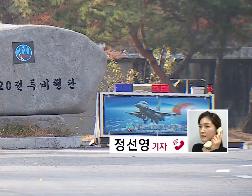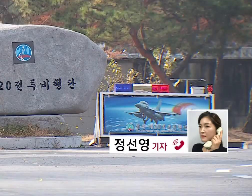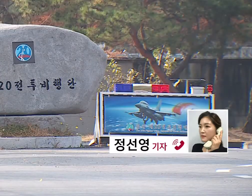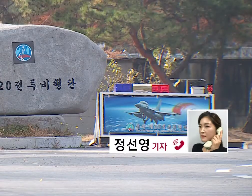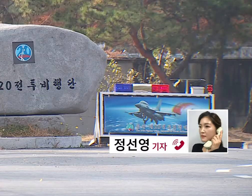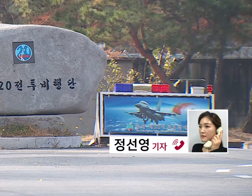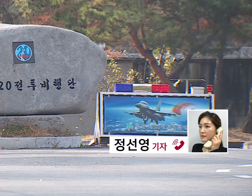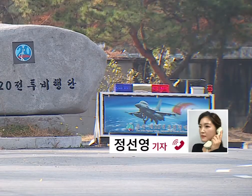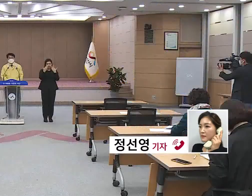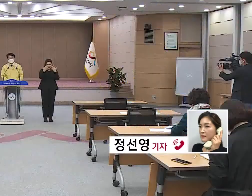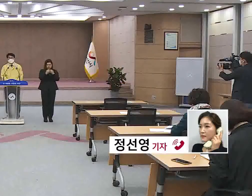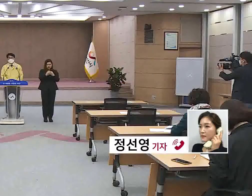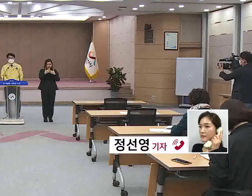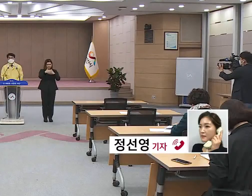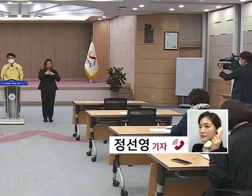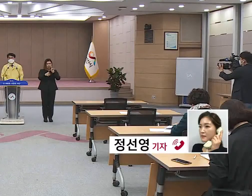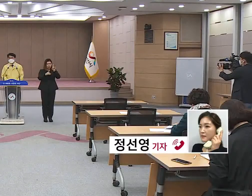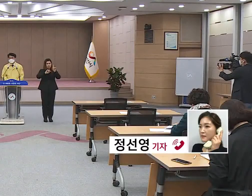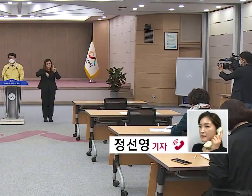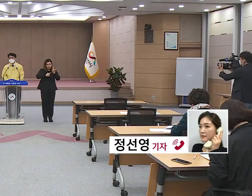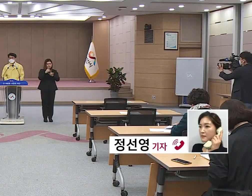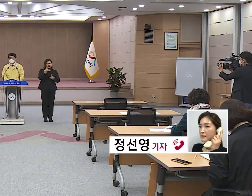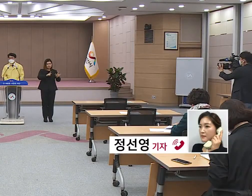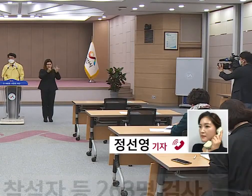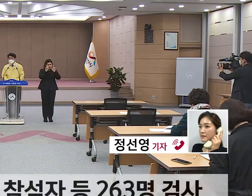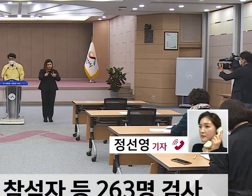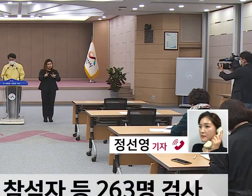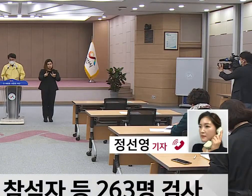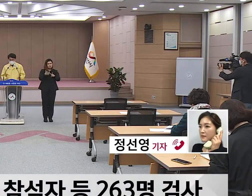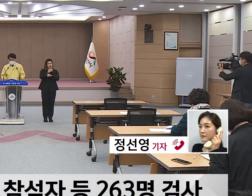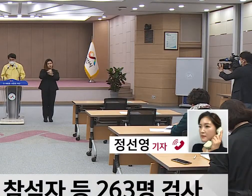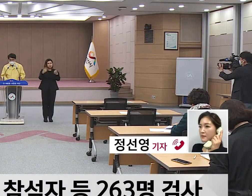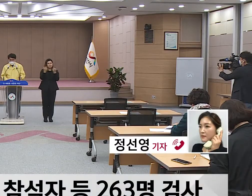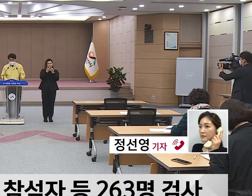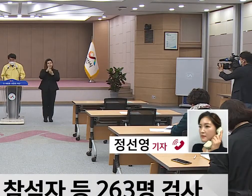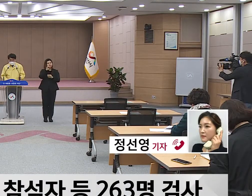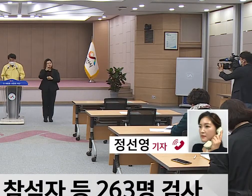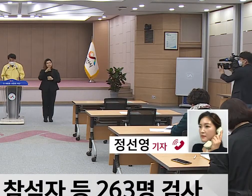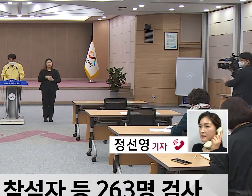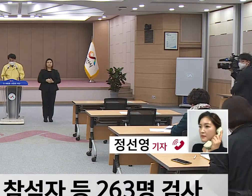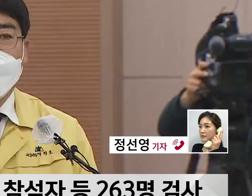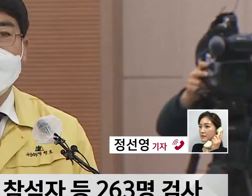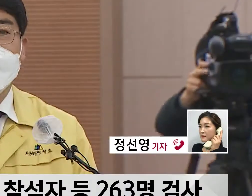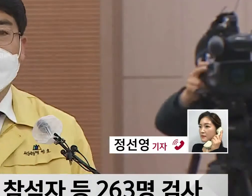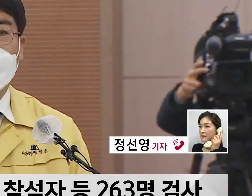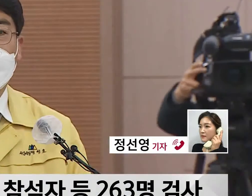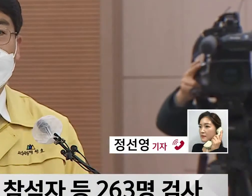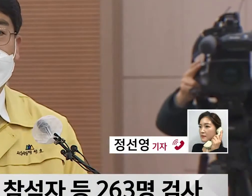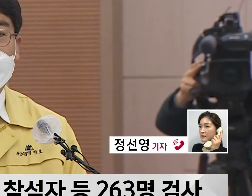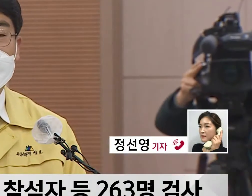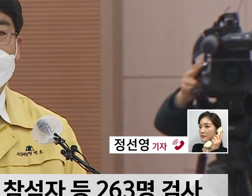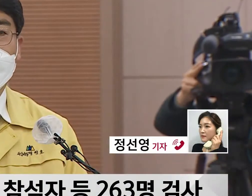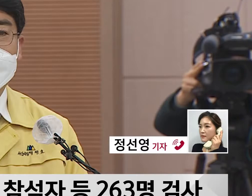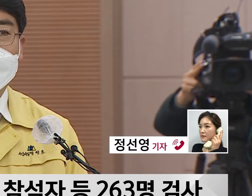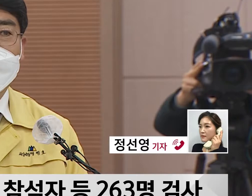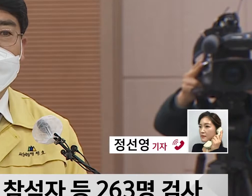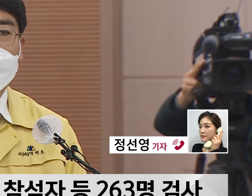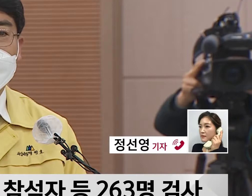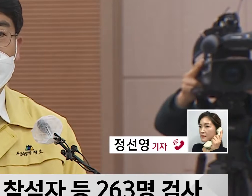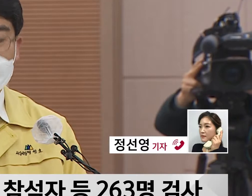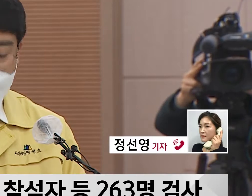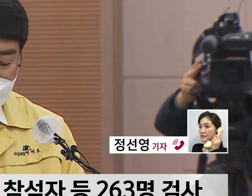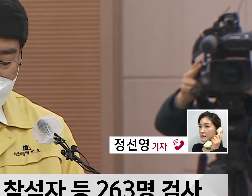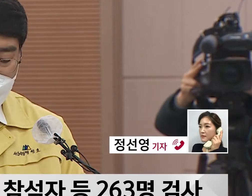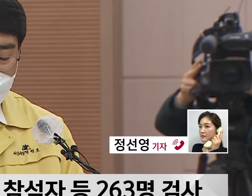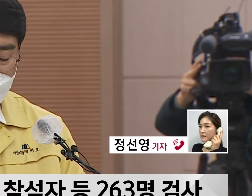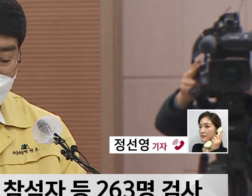교육에 참석한 73명과 식당을 함께 이용한 장병 등 모두 263명을 대상으로 코로나19 검사를